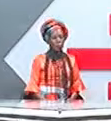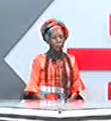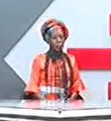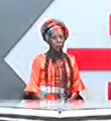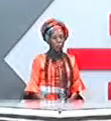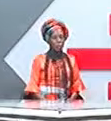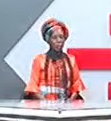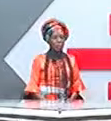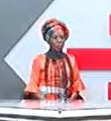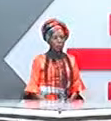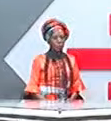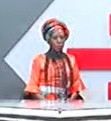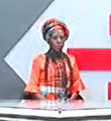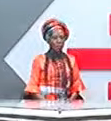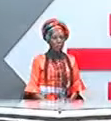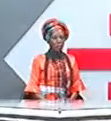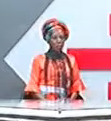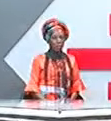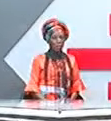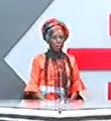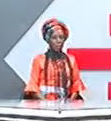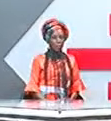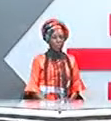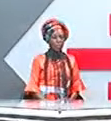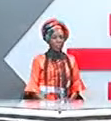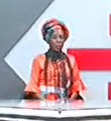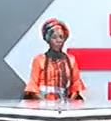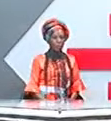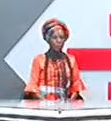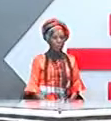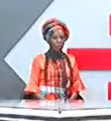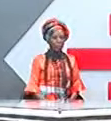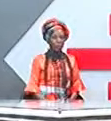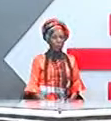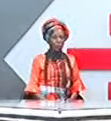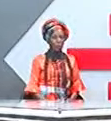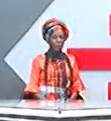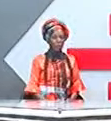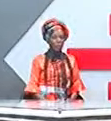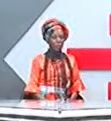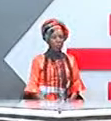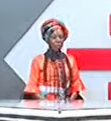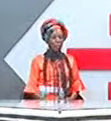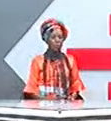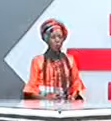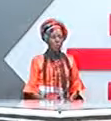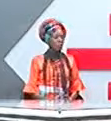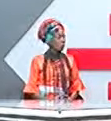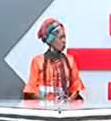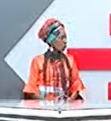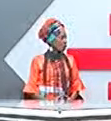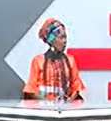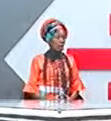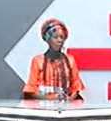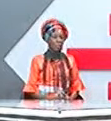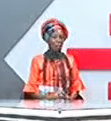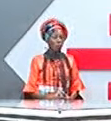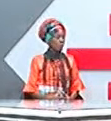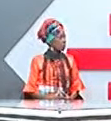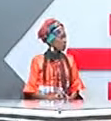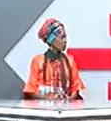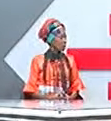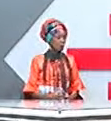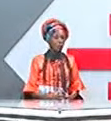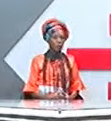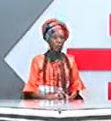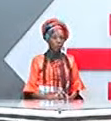empolempola nemugamba nti ndowooza ensi zino eza africa ensonga ya demokuraasi ono ali ku misingi